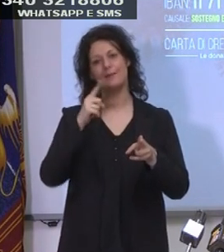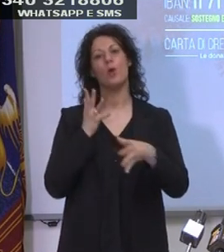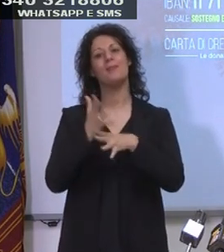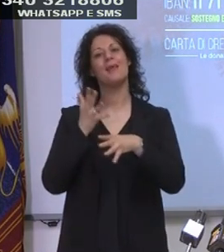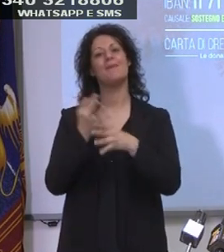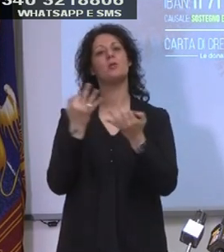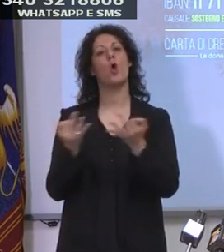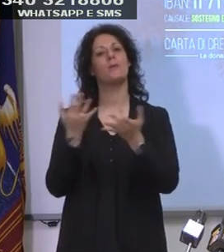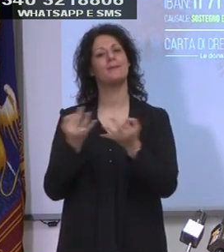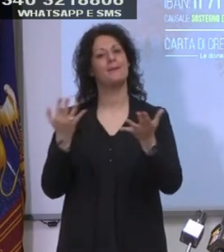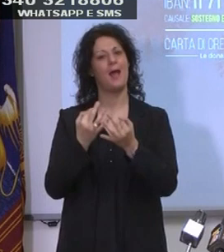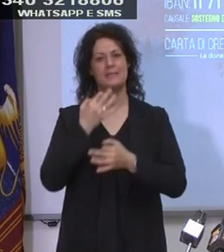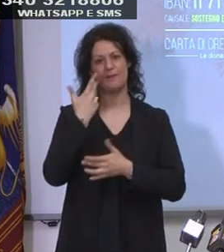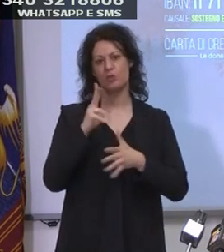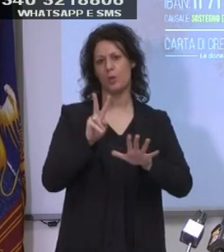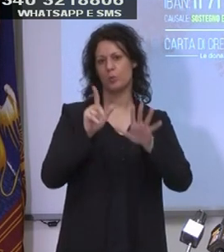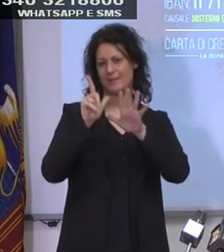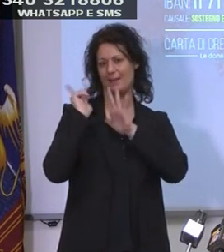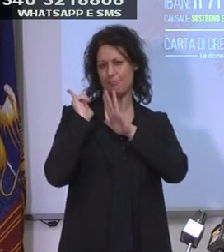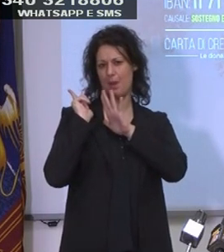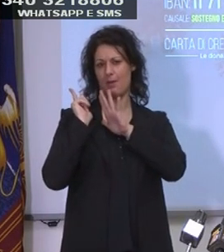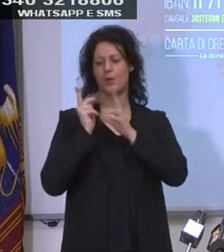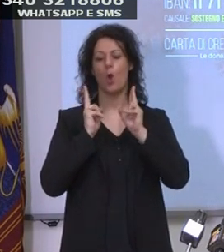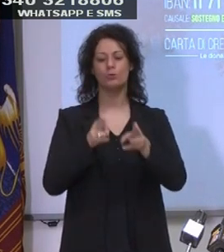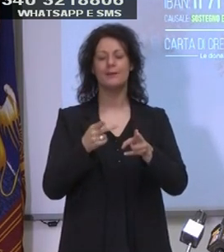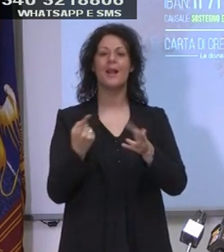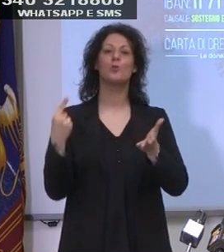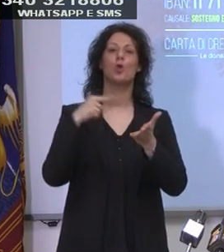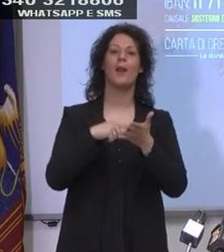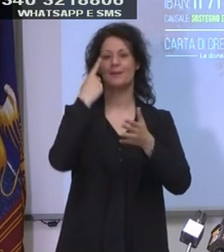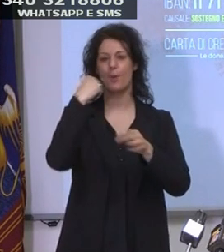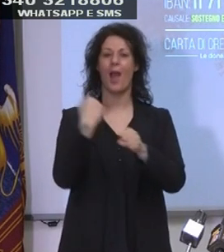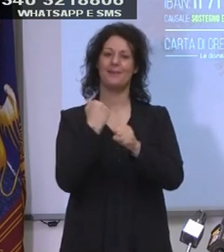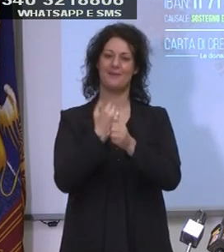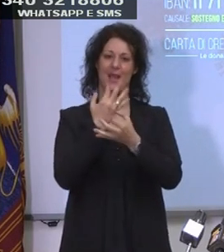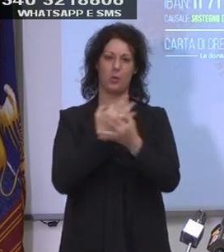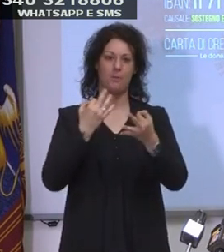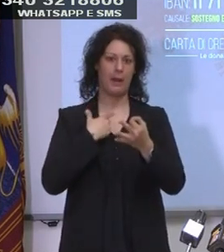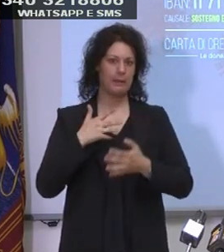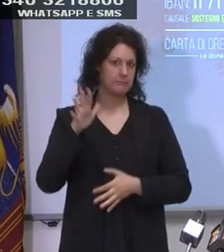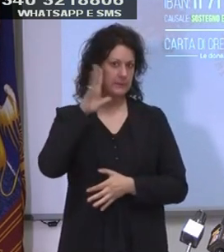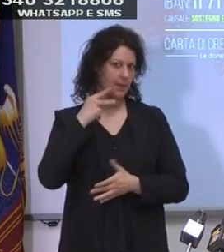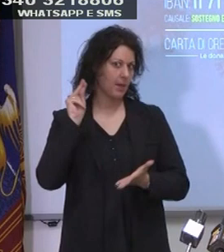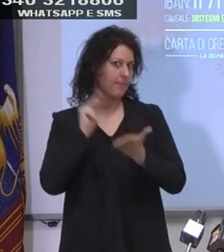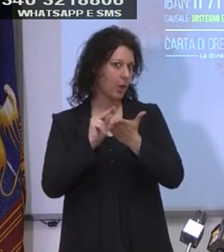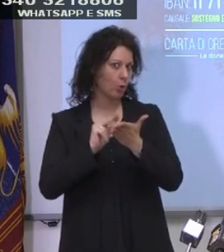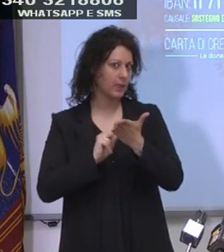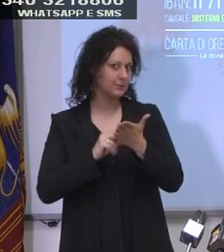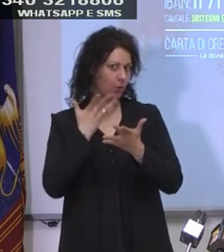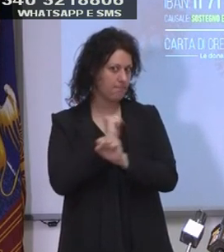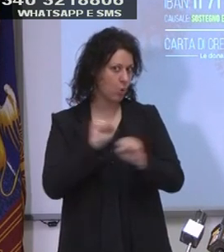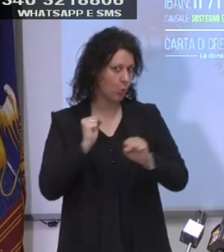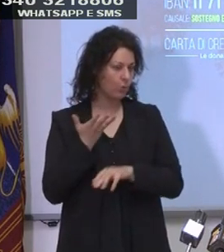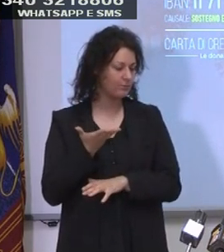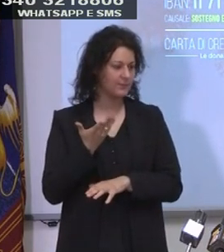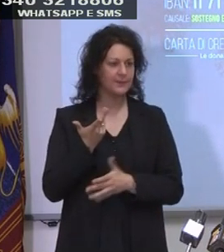è ripartita più o meno 2 settimane fa, insomma, credo ci sia il boom delle prenotazioni. Com'è la situazione?